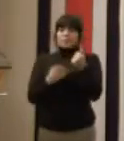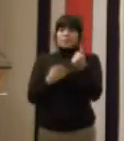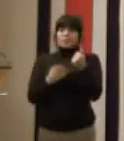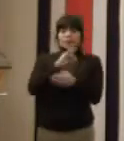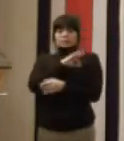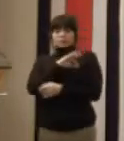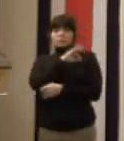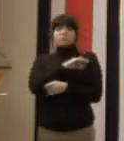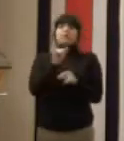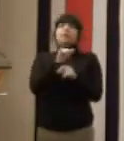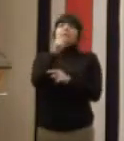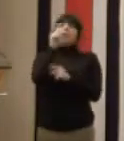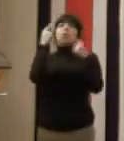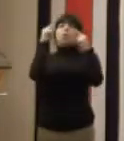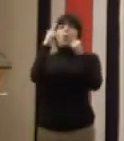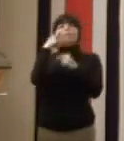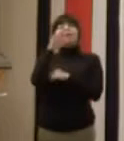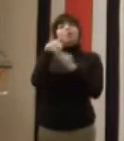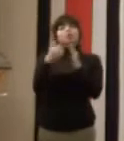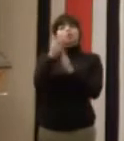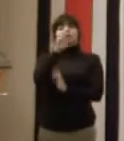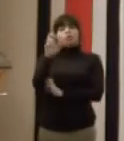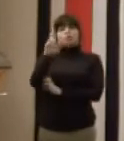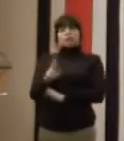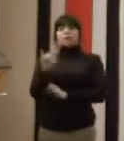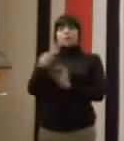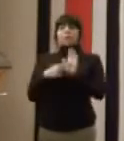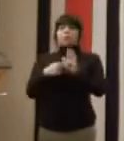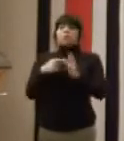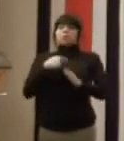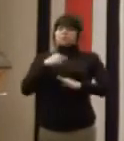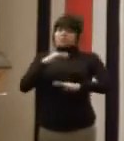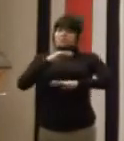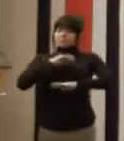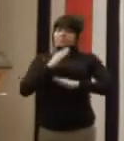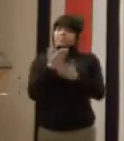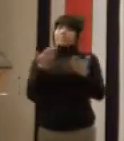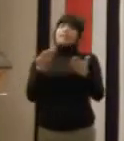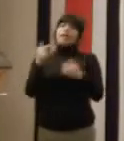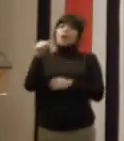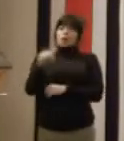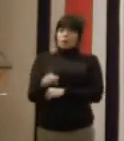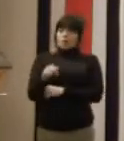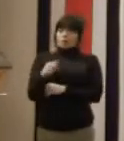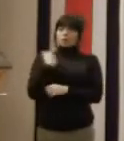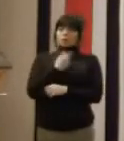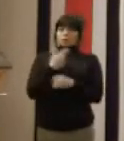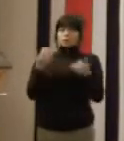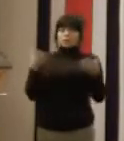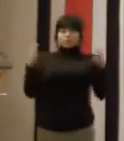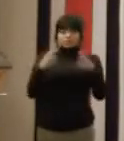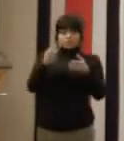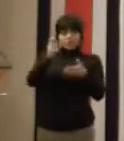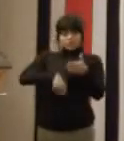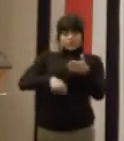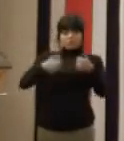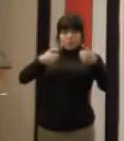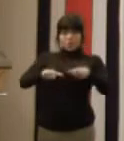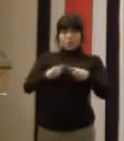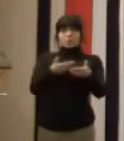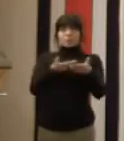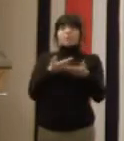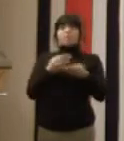y es un logro entonces de Costa Rica, y mostrar mi complacencia de que hoy estemos firmando este acuerdo que